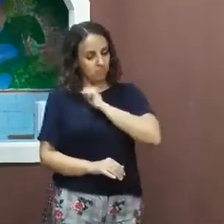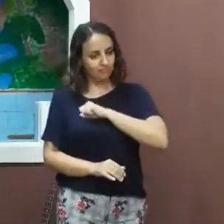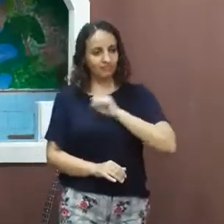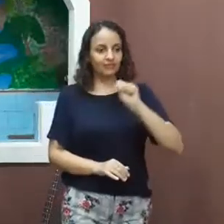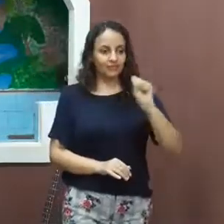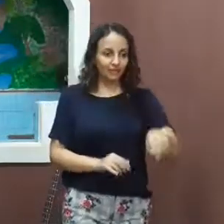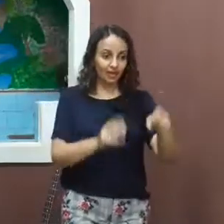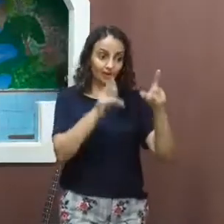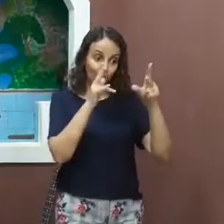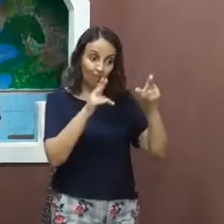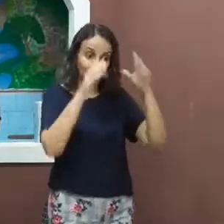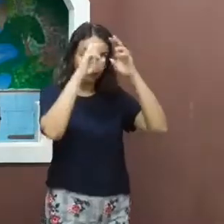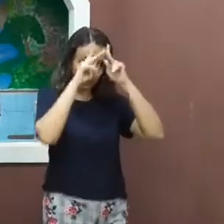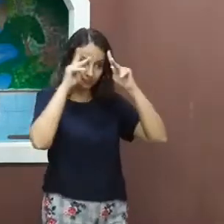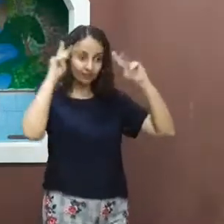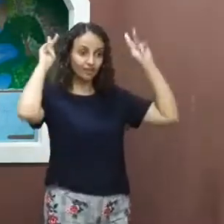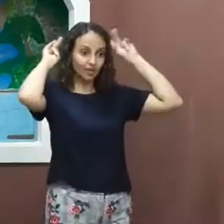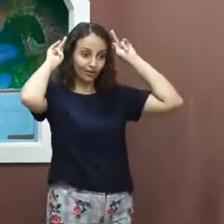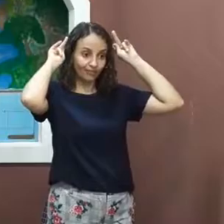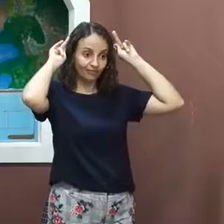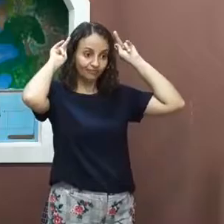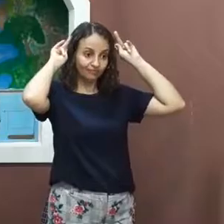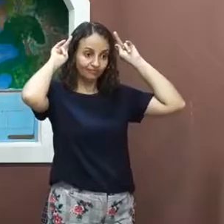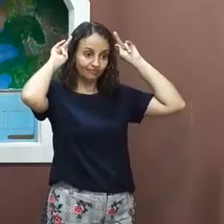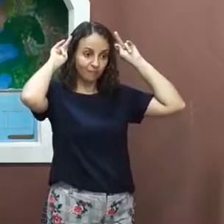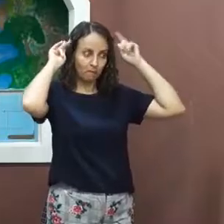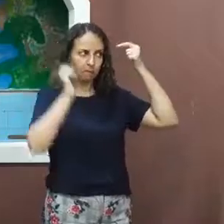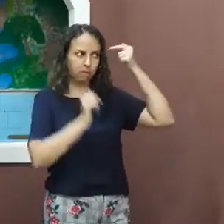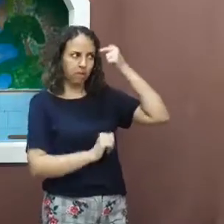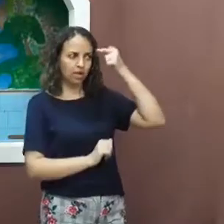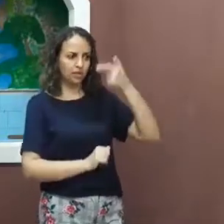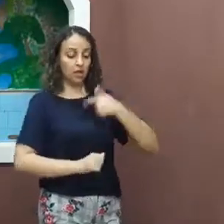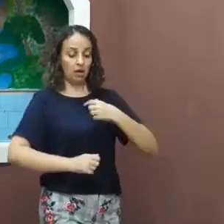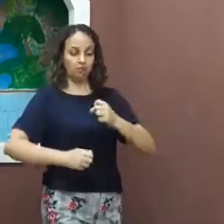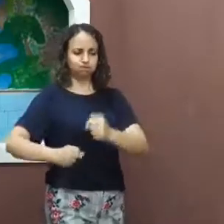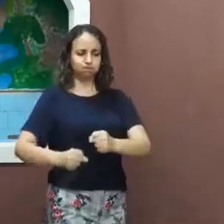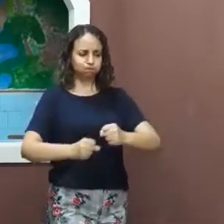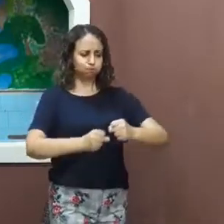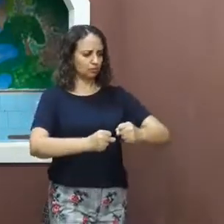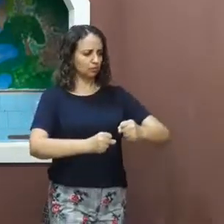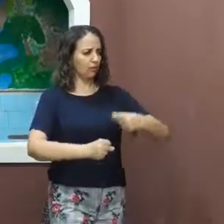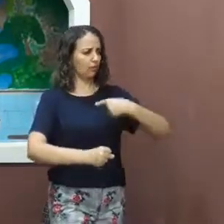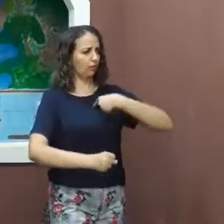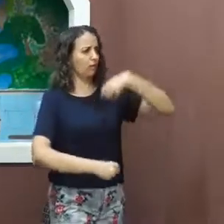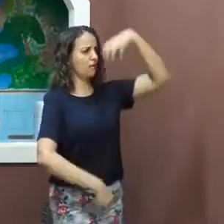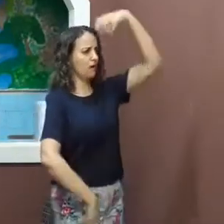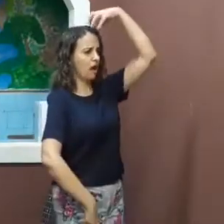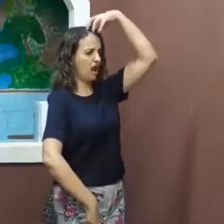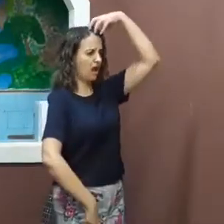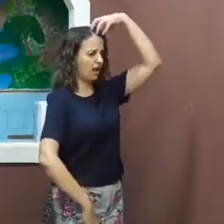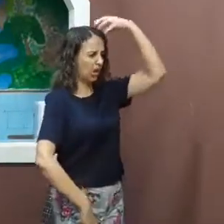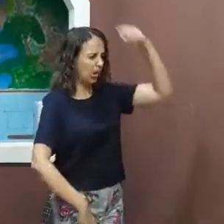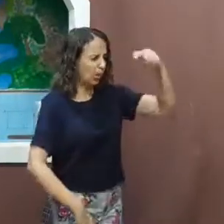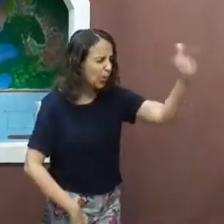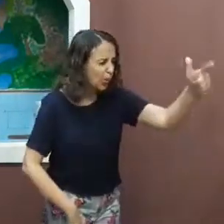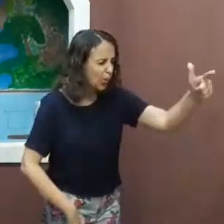Herodes, ele viu o seu projeto de poder sendo ameaçado,